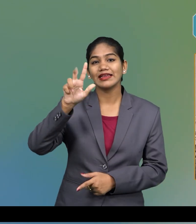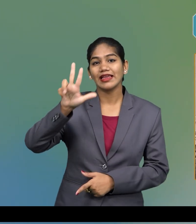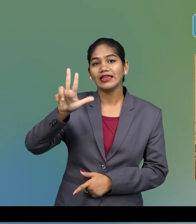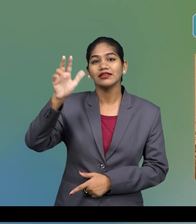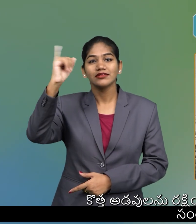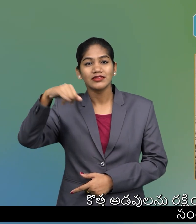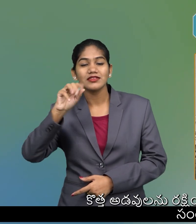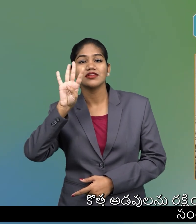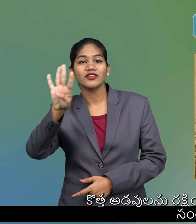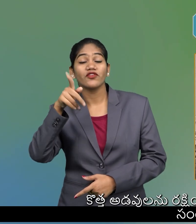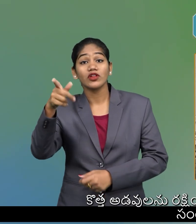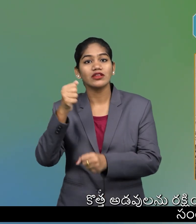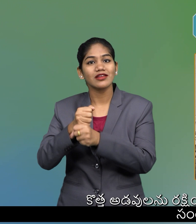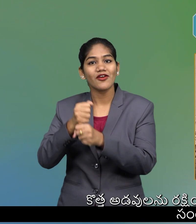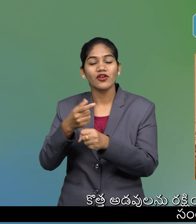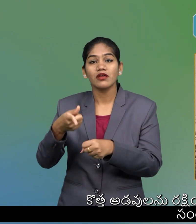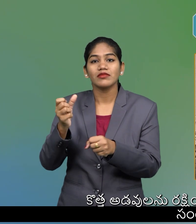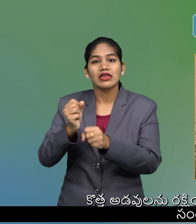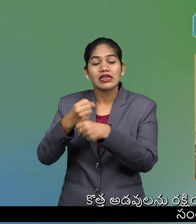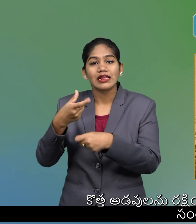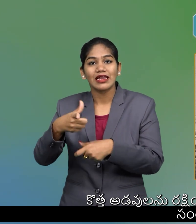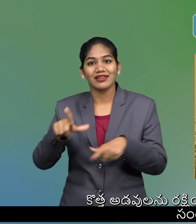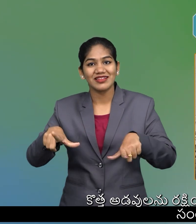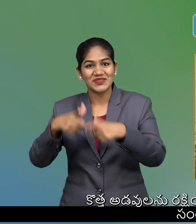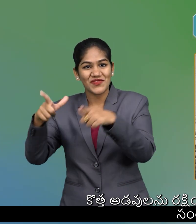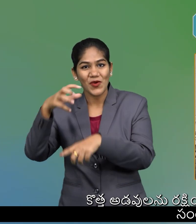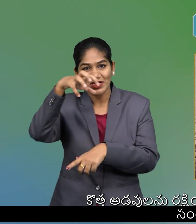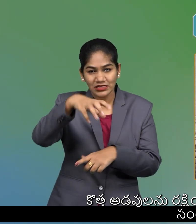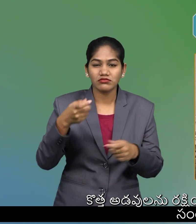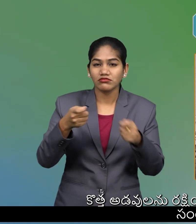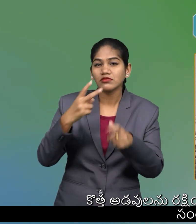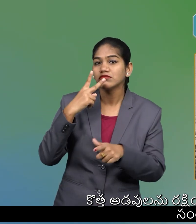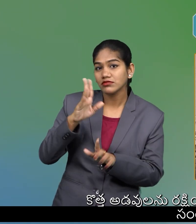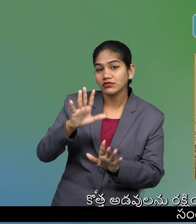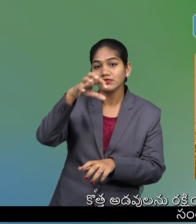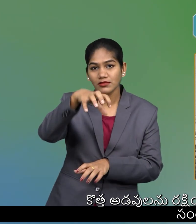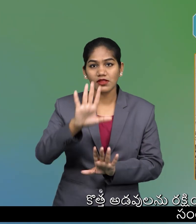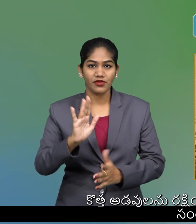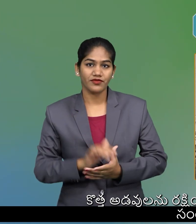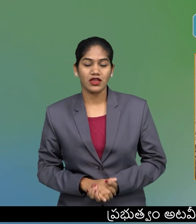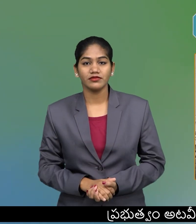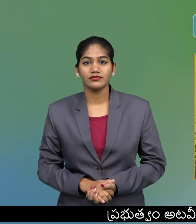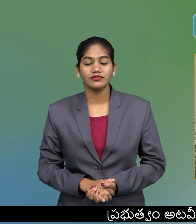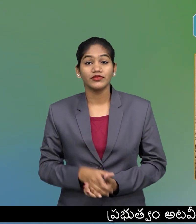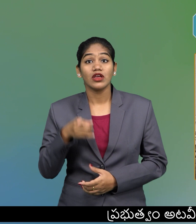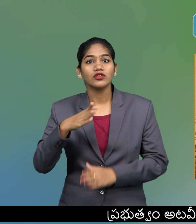1864లో కొత్త అడవులను రక్షించడానికి మరియు పాతవాటిని సంరక్షించడానికి ప్రభుత్వం అటవీ